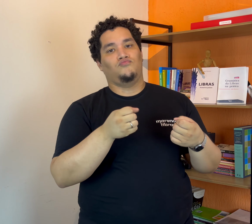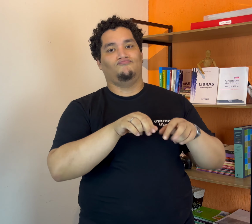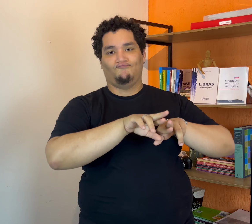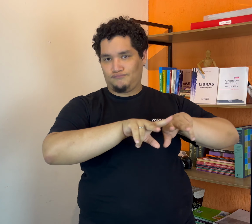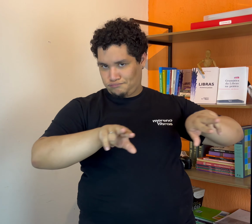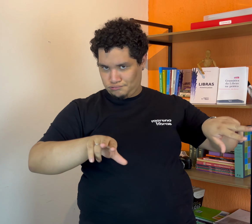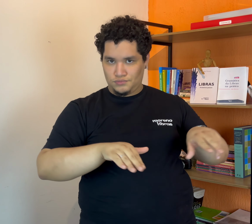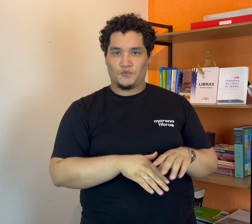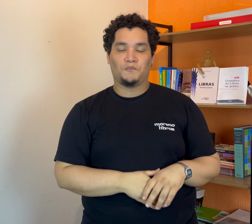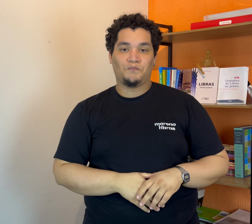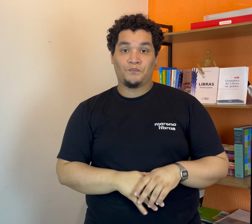exemplo,